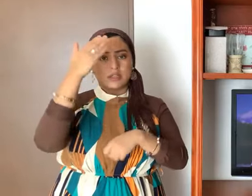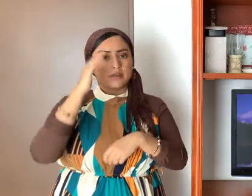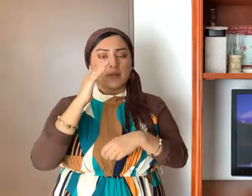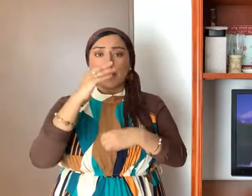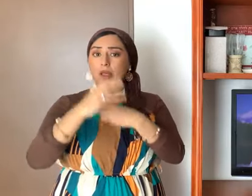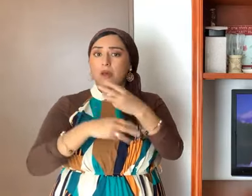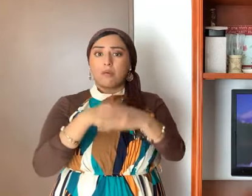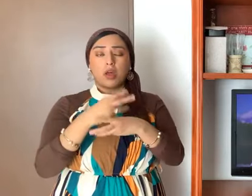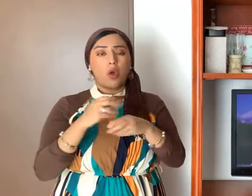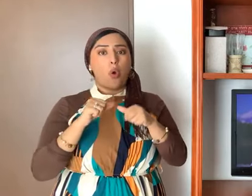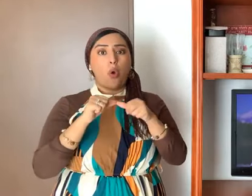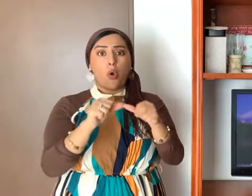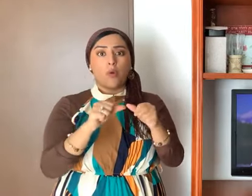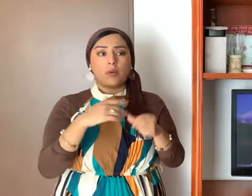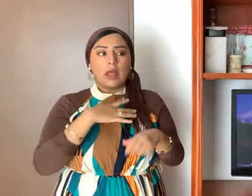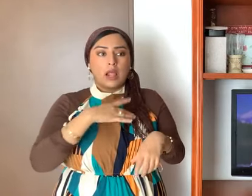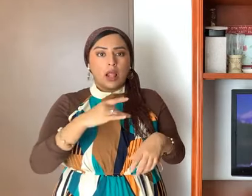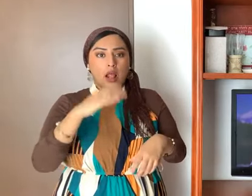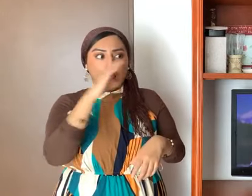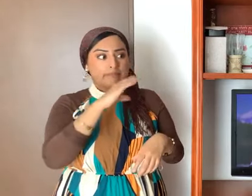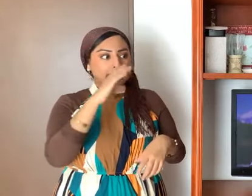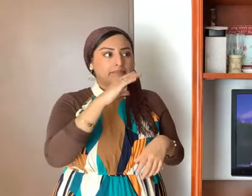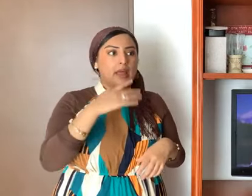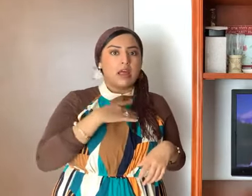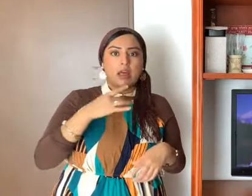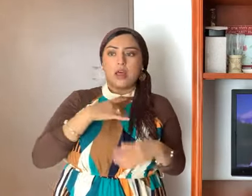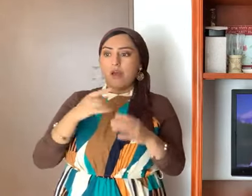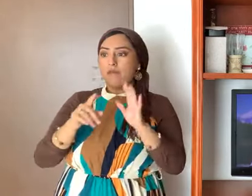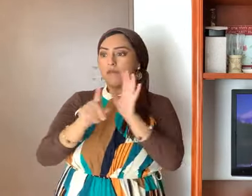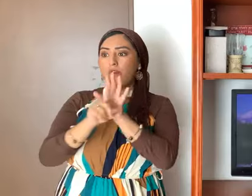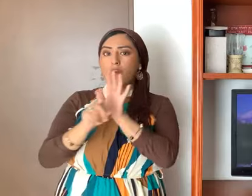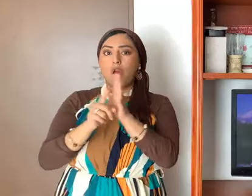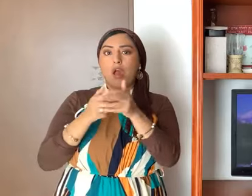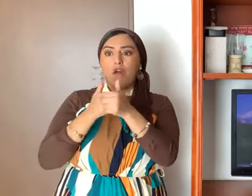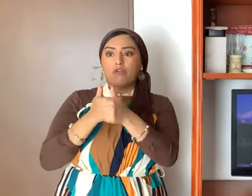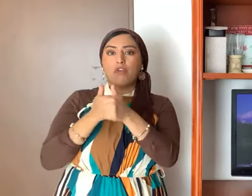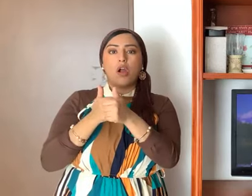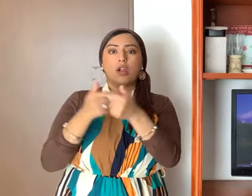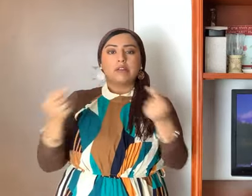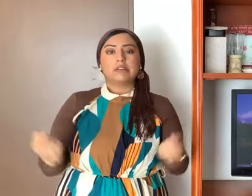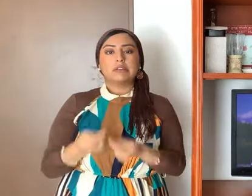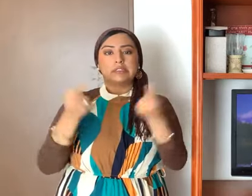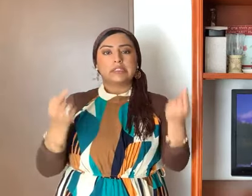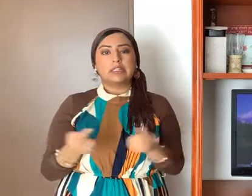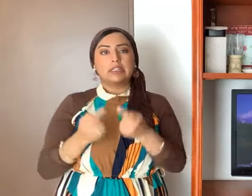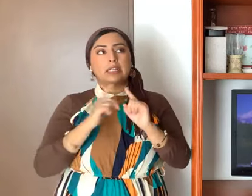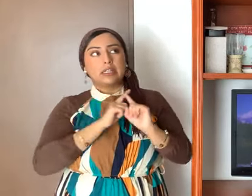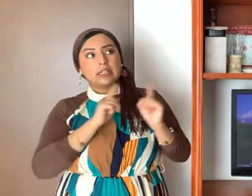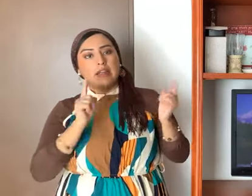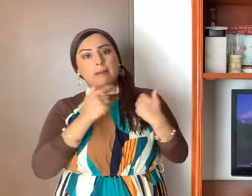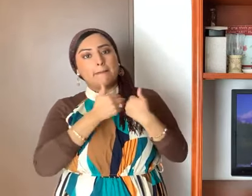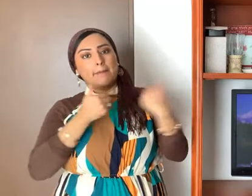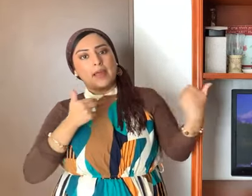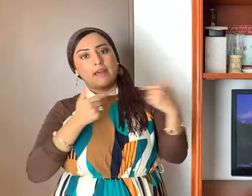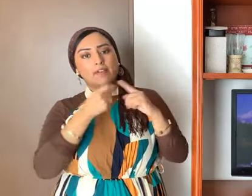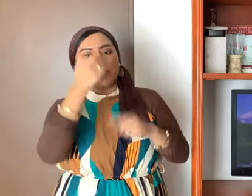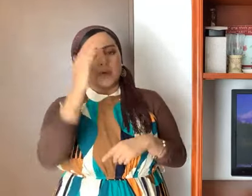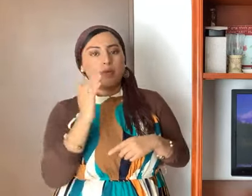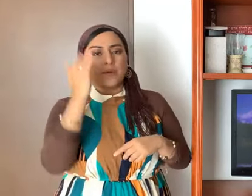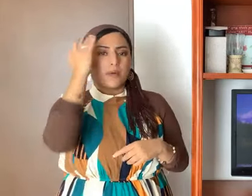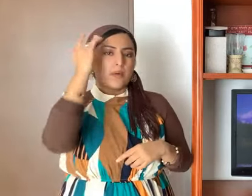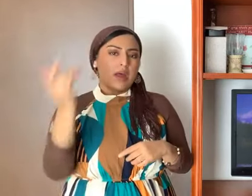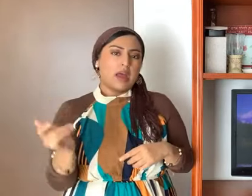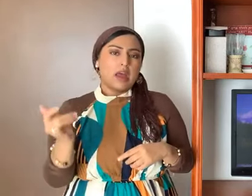humanidad siempre ha buscado pecar, la humanidad siempre ha buscado hacer lo opuesto a lo que el Eterno manda. ¿Por